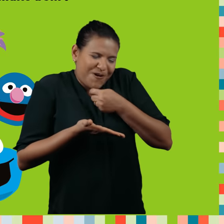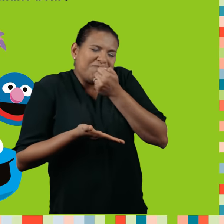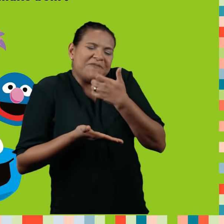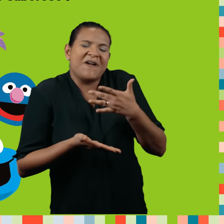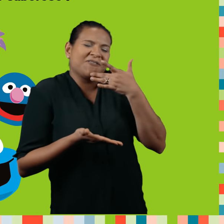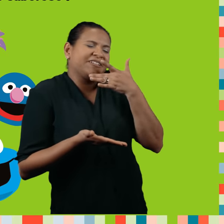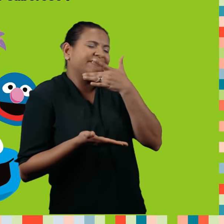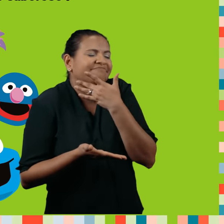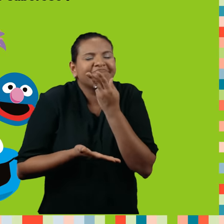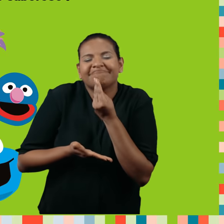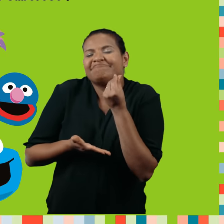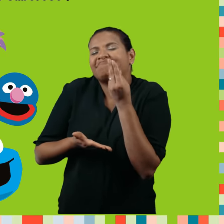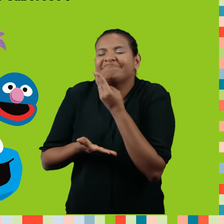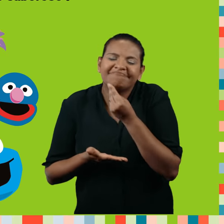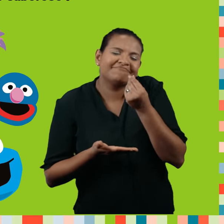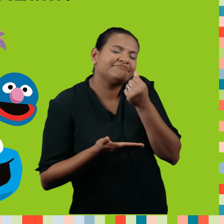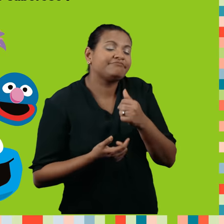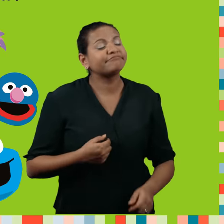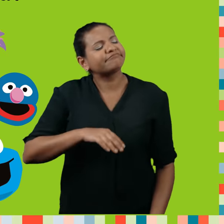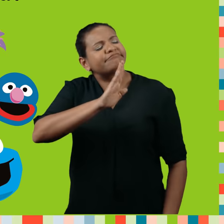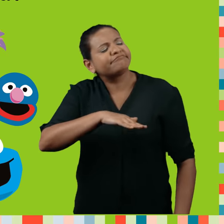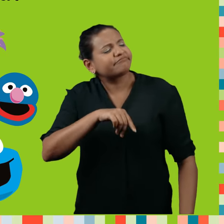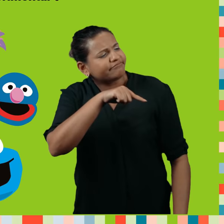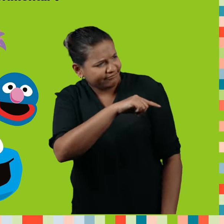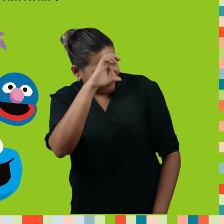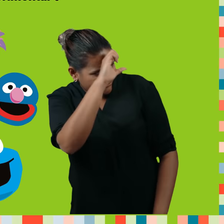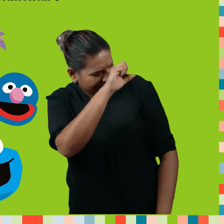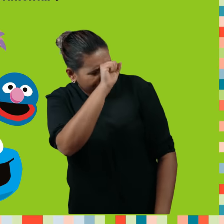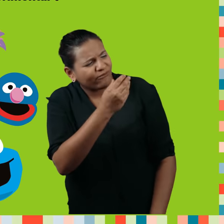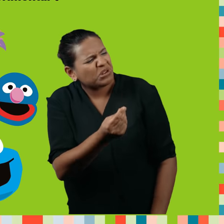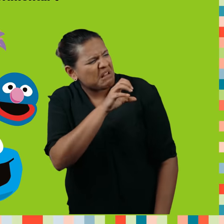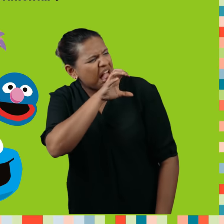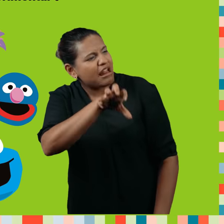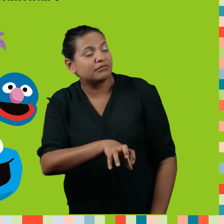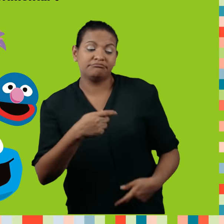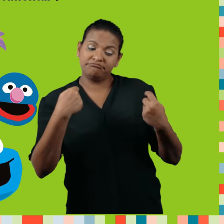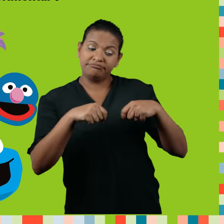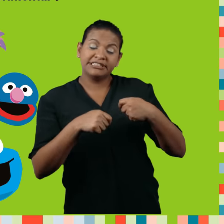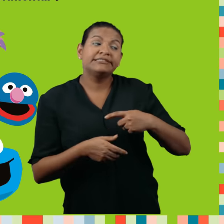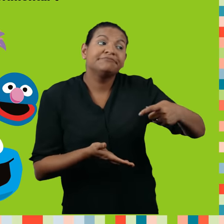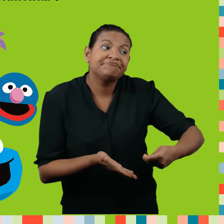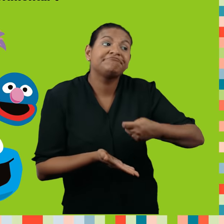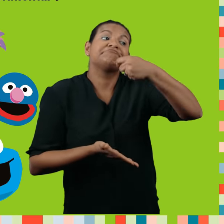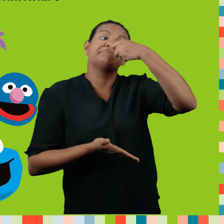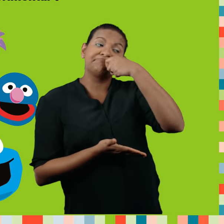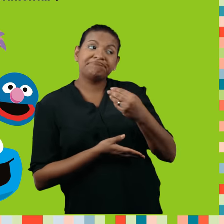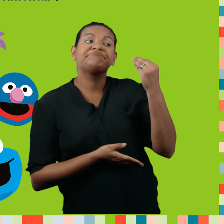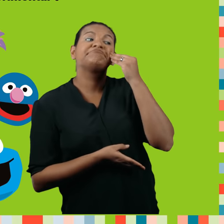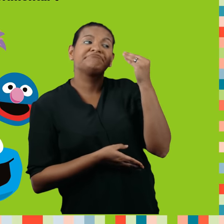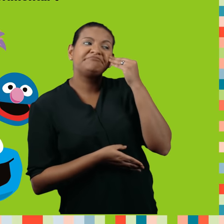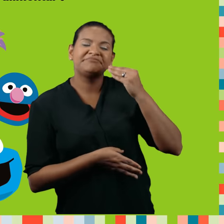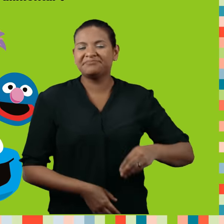bom! Que prato saboroso! Grover, pra aprender a gostar, tem que